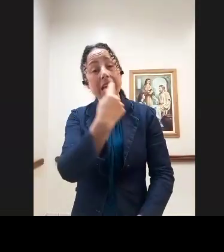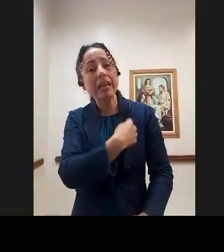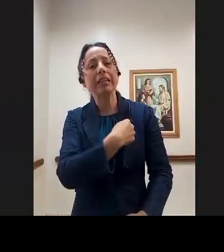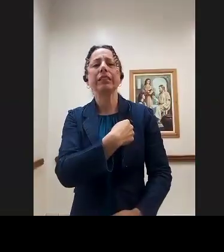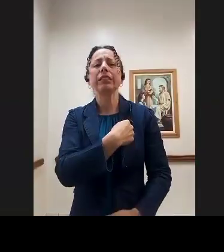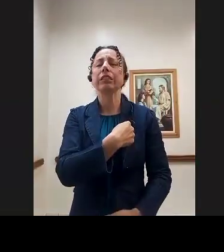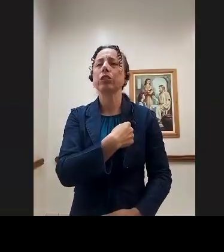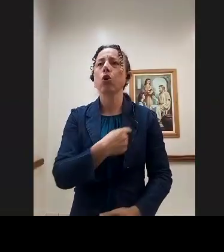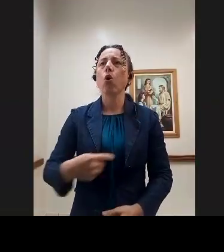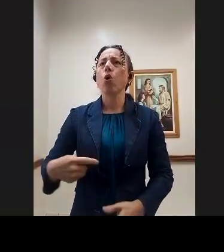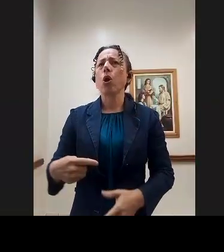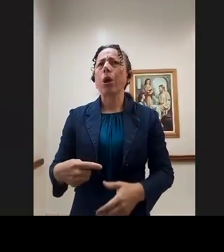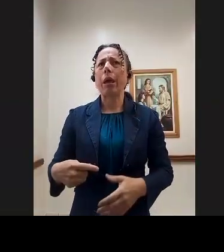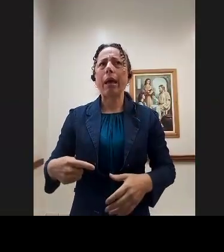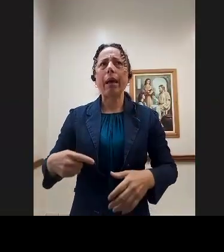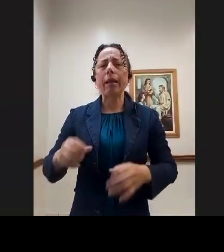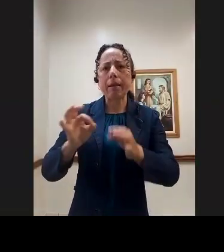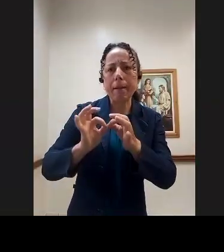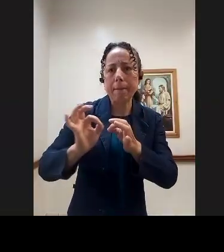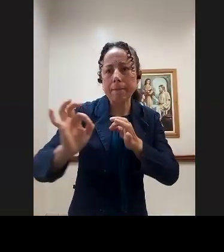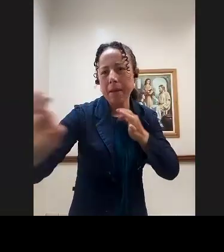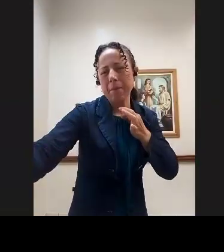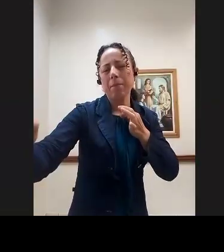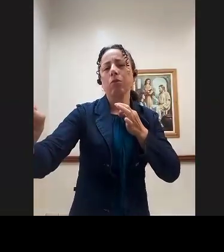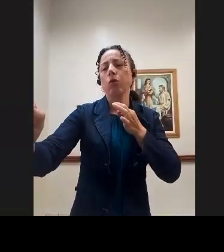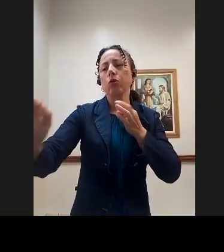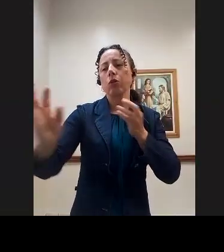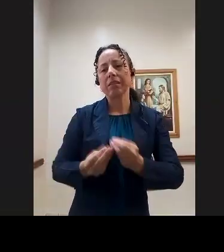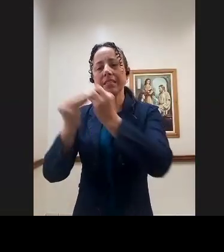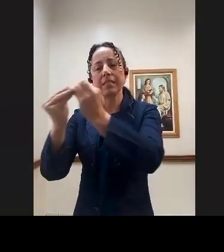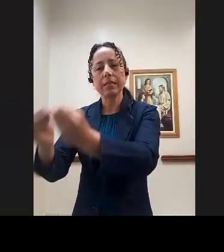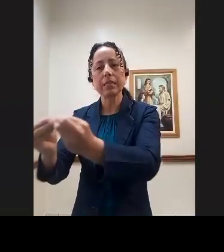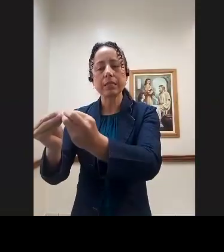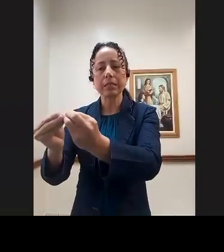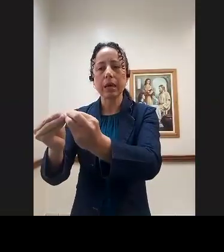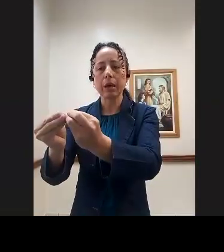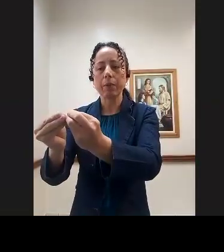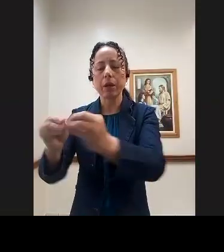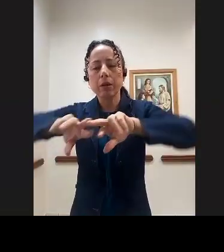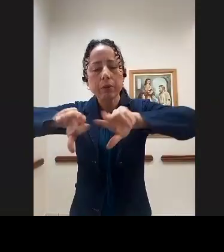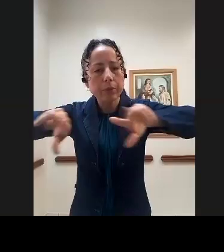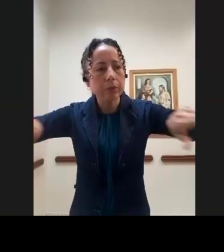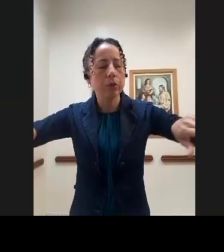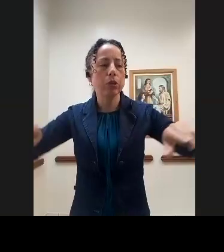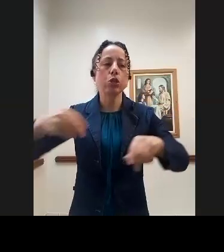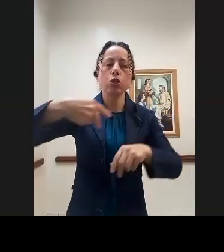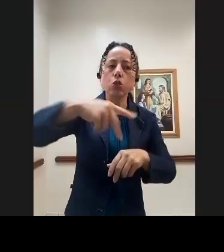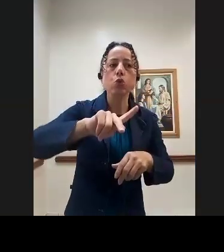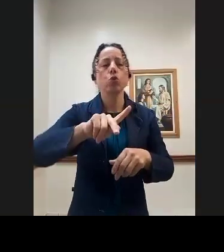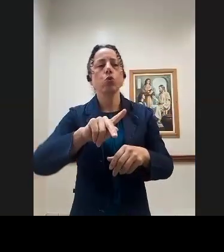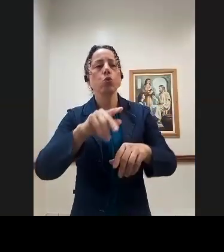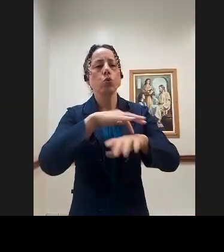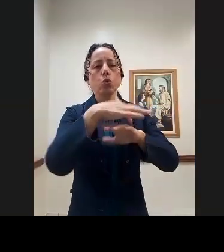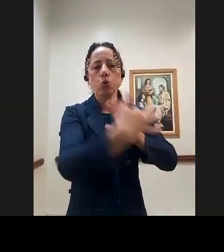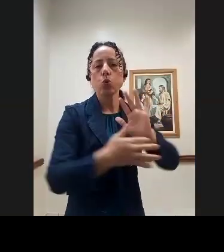coisas nas suas mãos, as coisas realmente acontecem. Eu sou uma prova viva, né, da misericórdia,